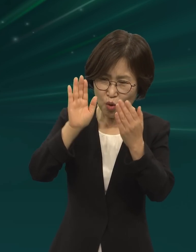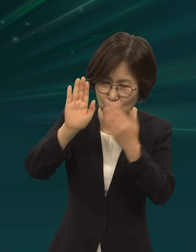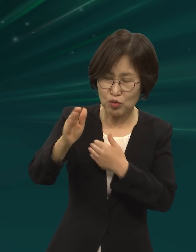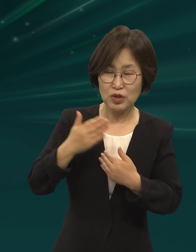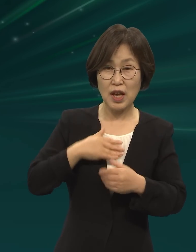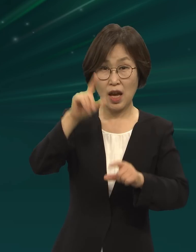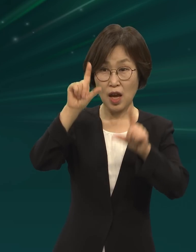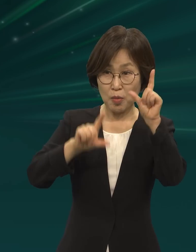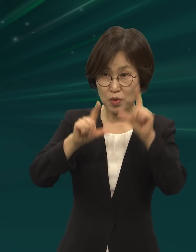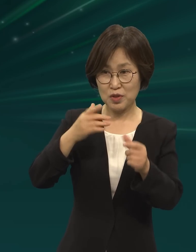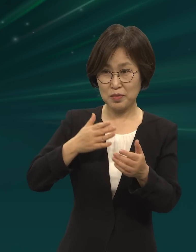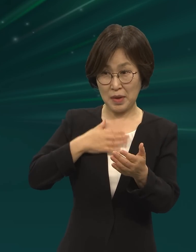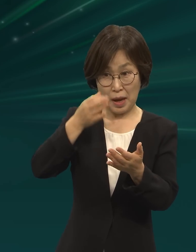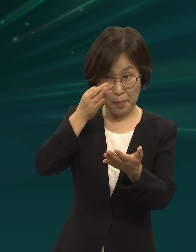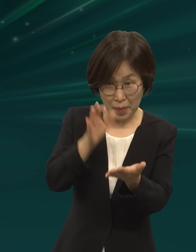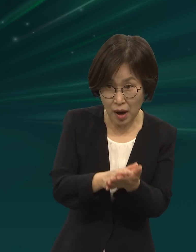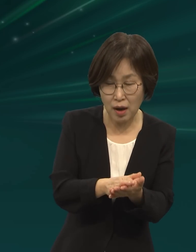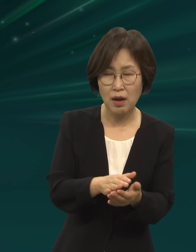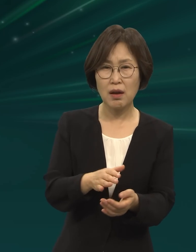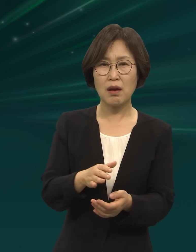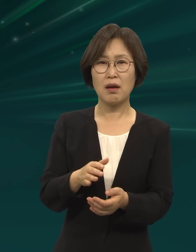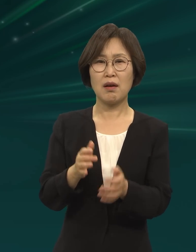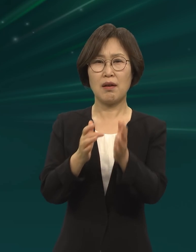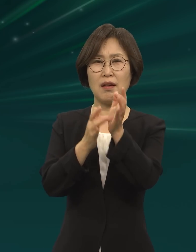봤지? 예수님이 살아계셔.